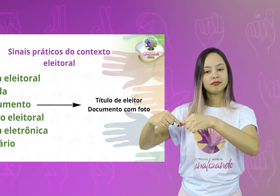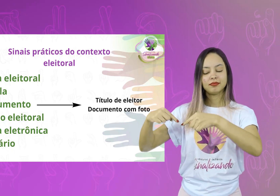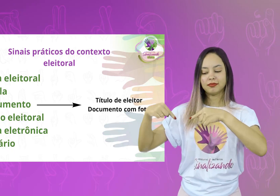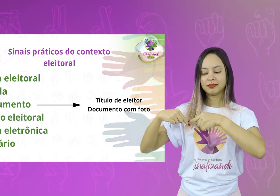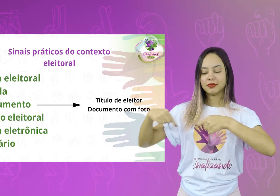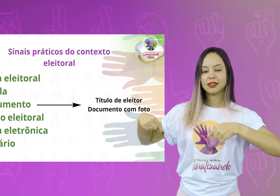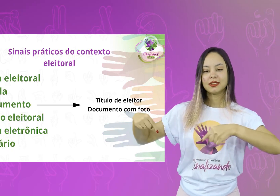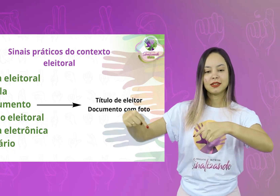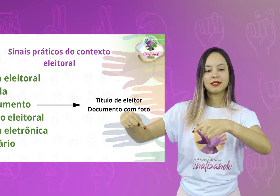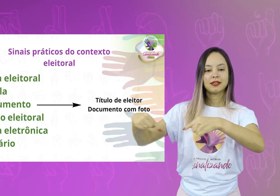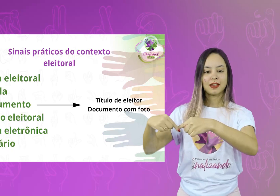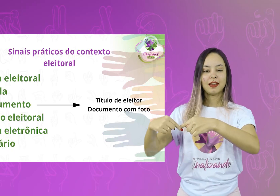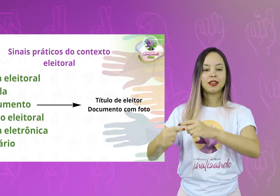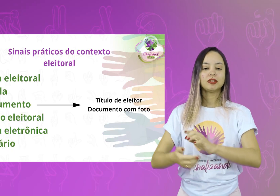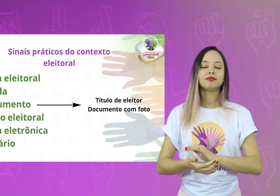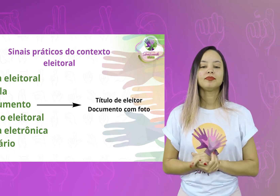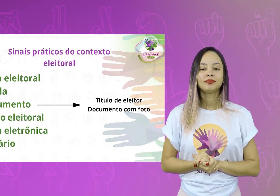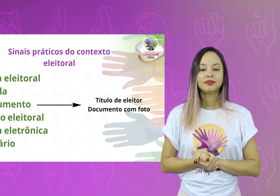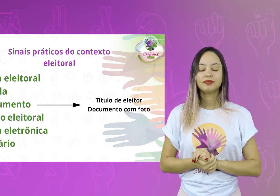sala.